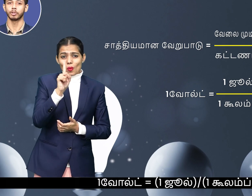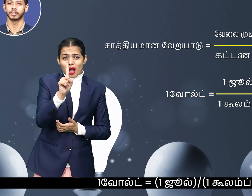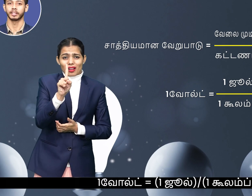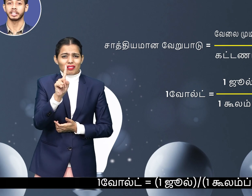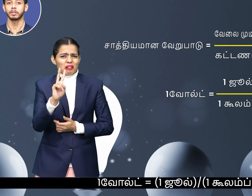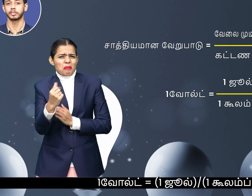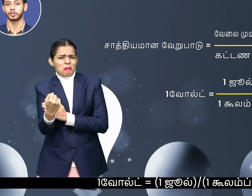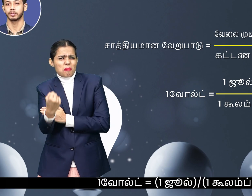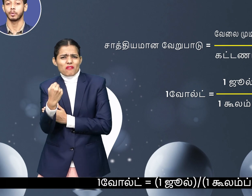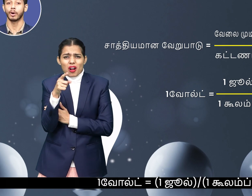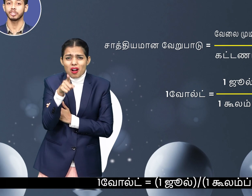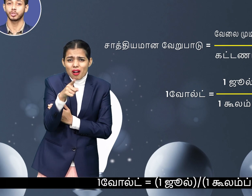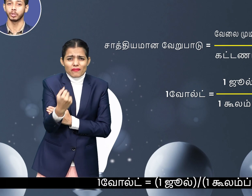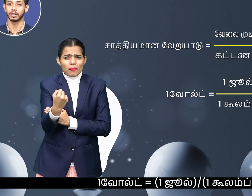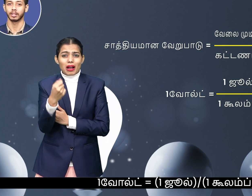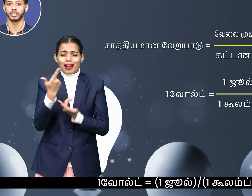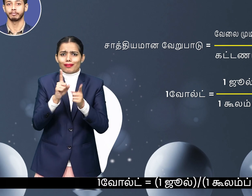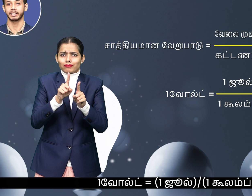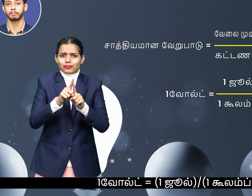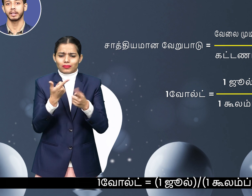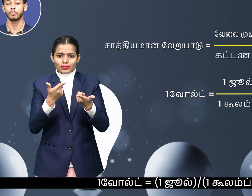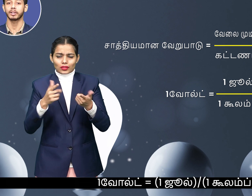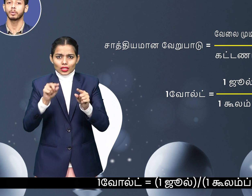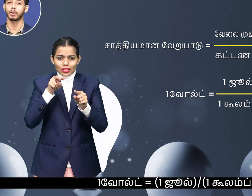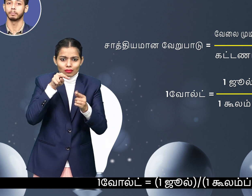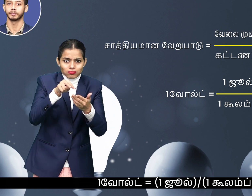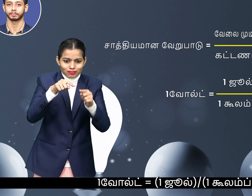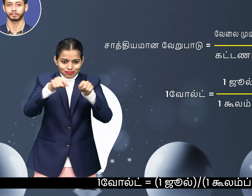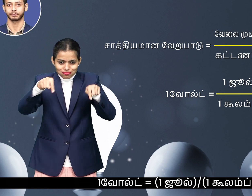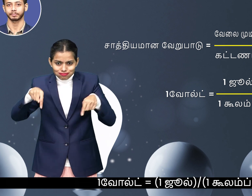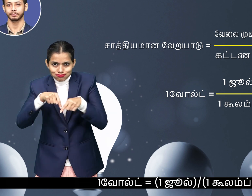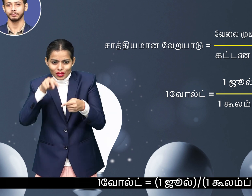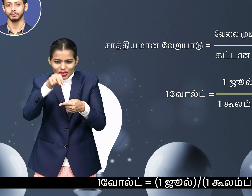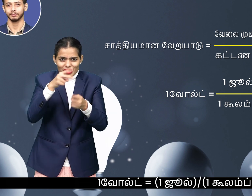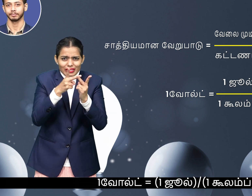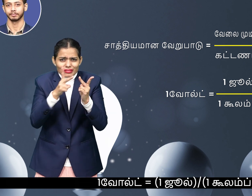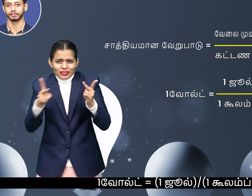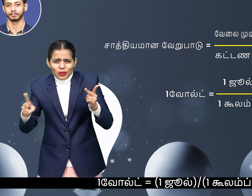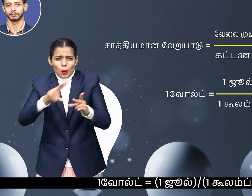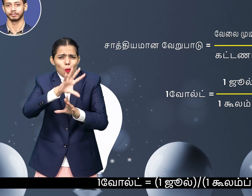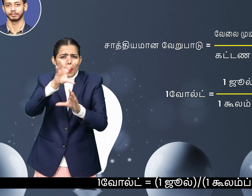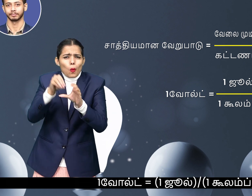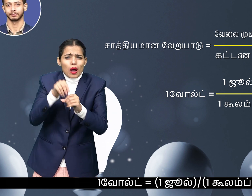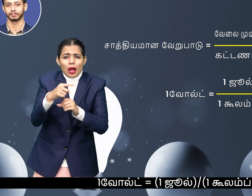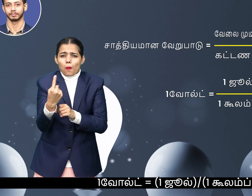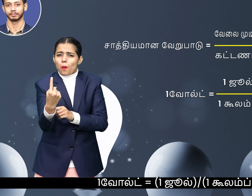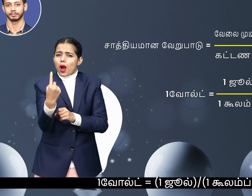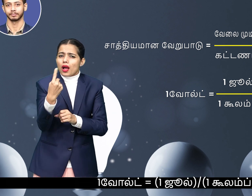ஒரு வோல்ட் ஈடு 1 ஜூல் பை 1 குலாம்.